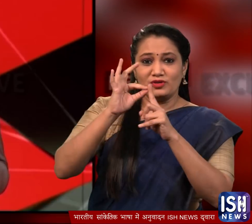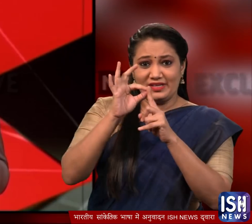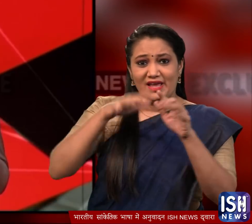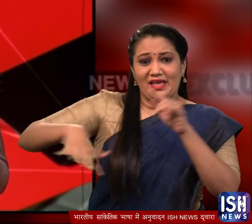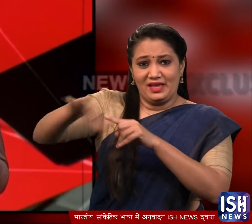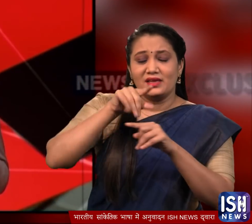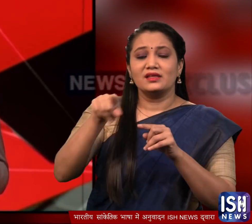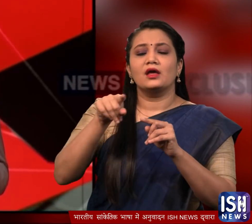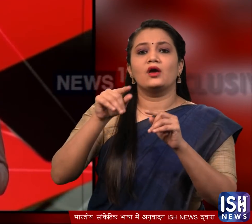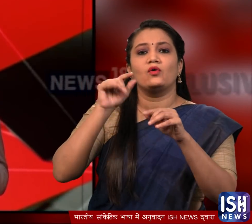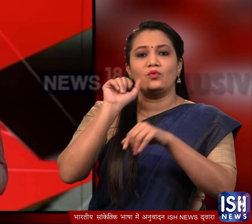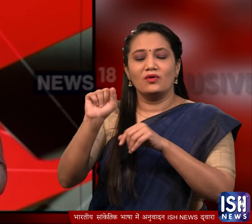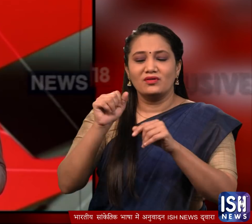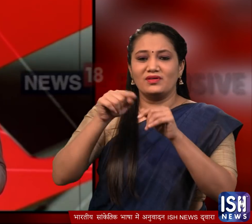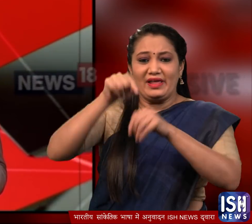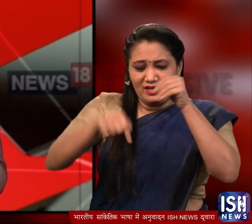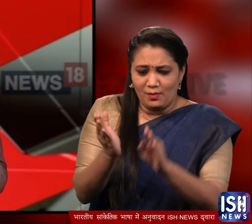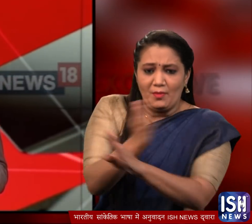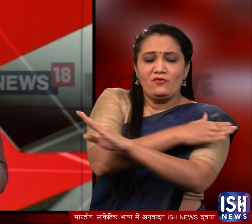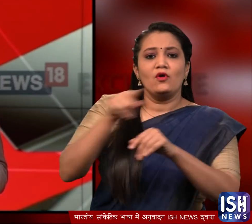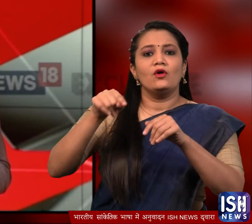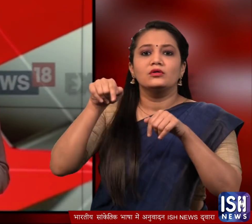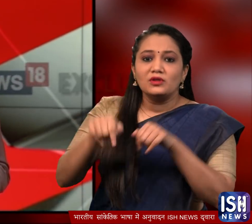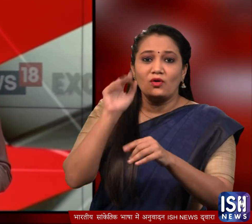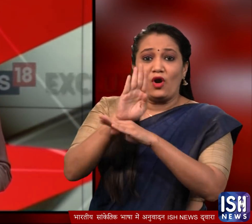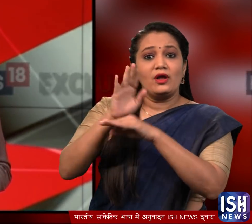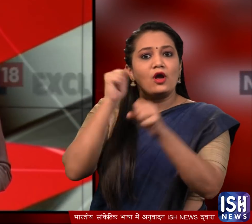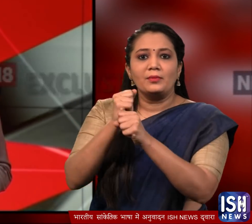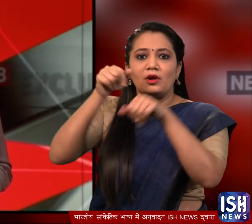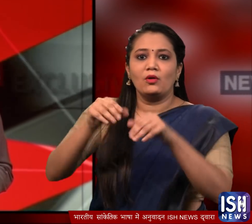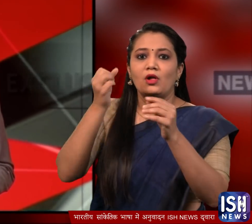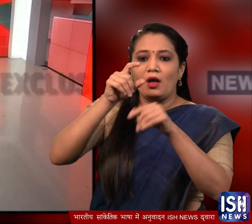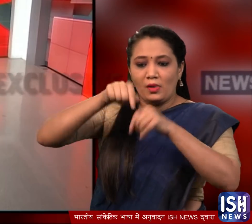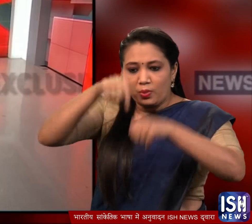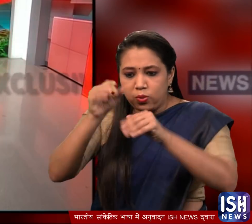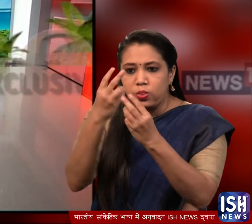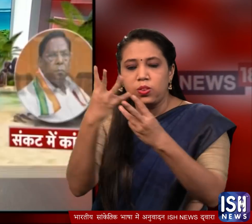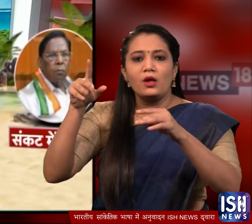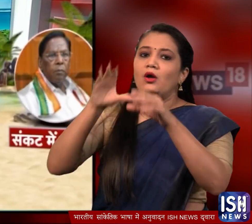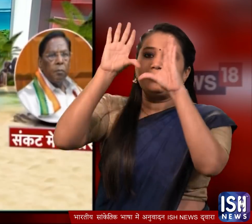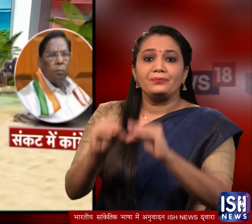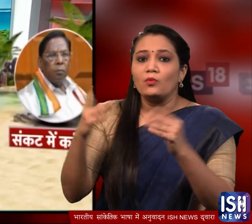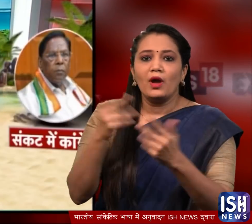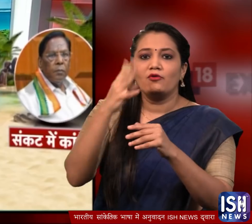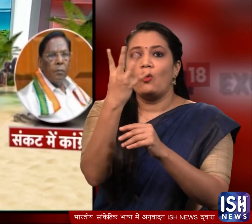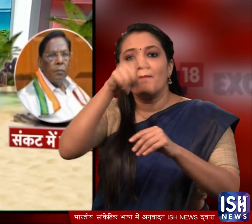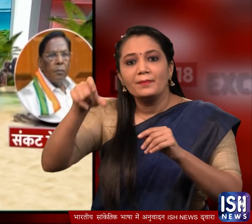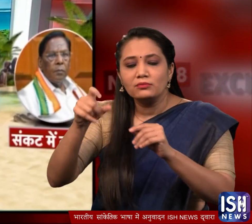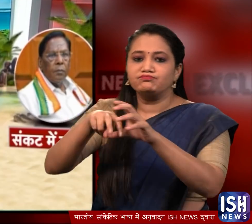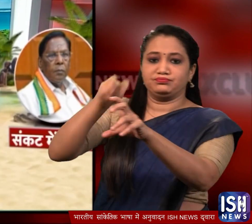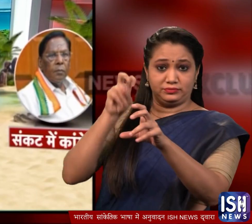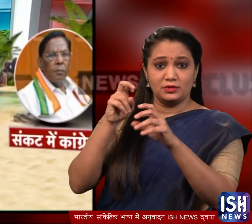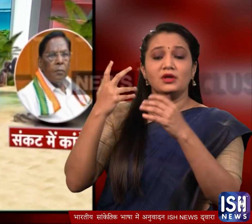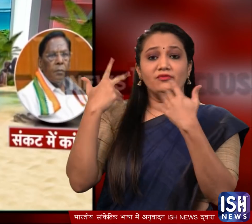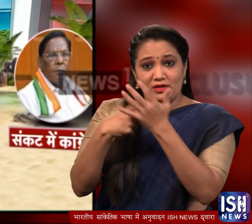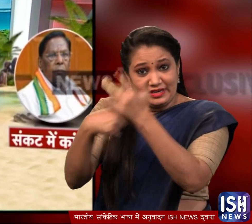में चुनाव से ठीक पहले वहां की कांग्रेस सरकार अल्पमत में आ गई। News18.com की रिपोर्ट है कि कांग्रेस के 4 विधायकों के इस्तीफे और